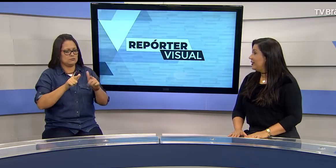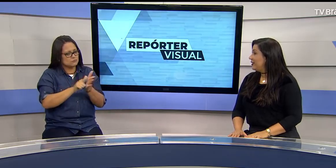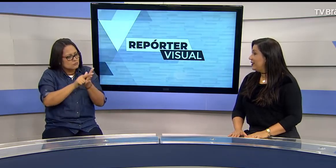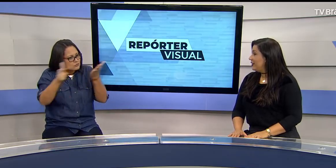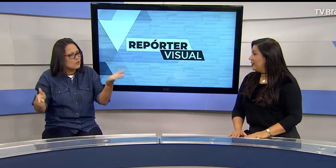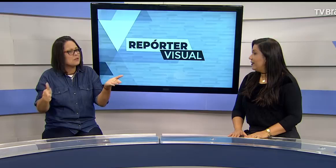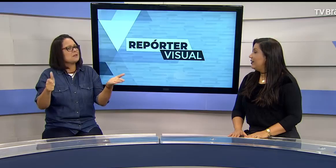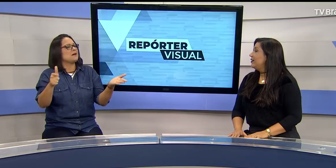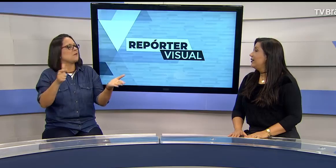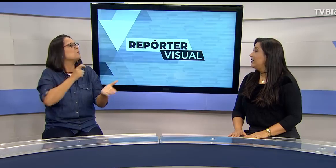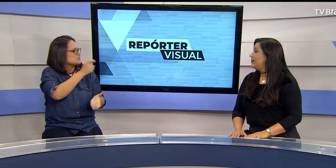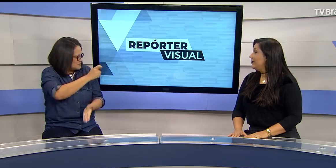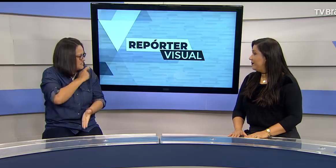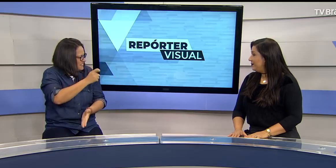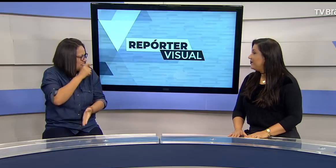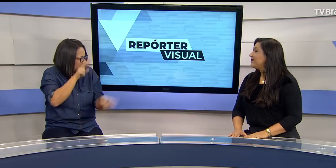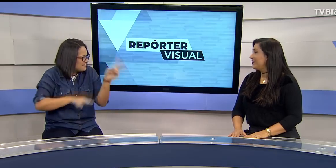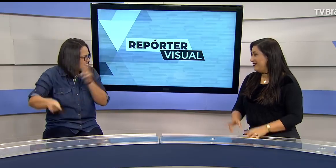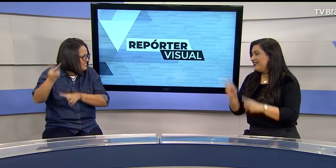telespectador surdo, como o jornal visual, por exemplo.